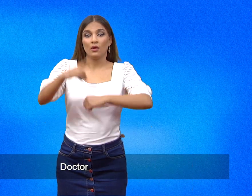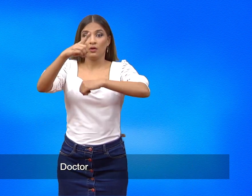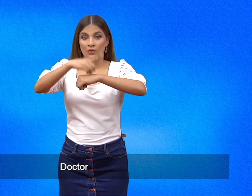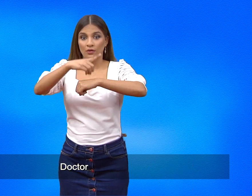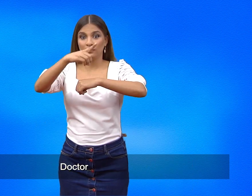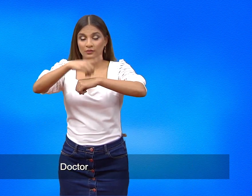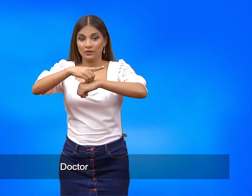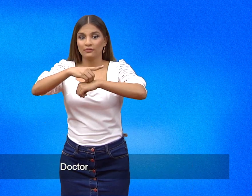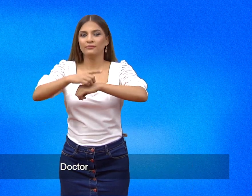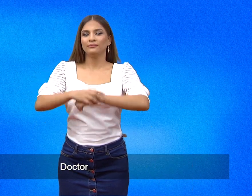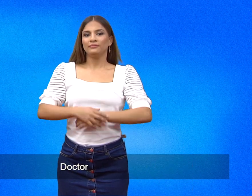doctor